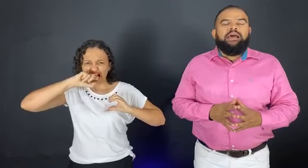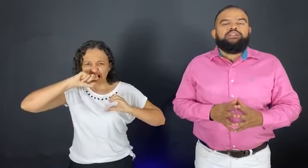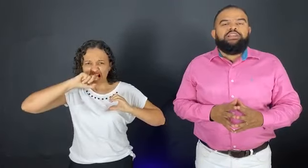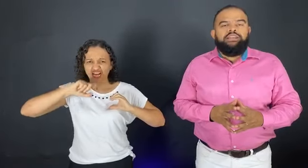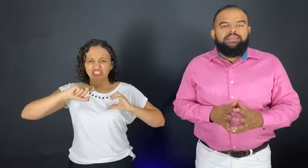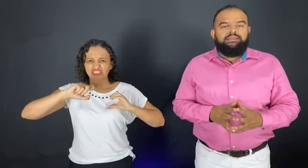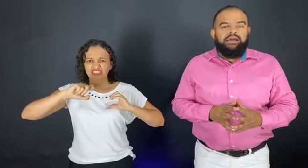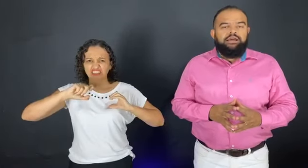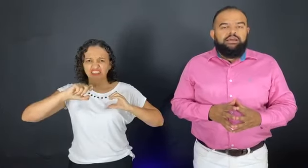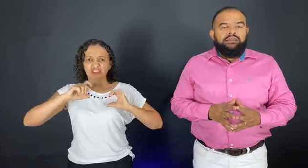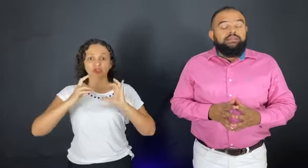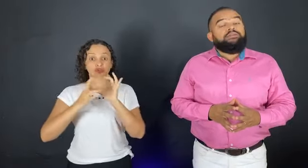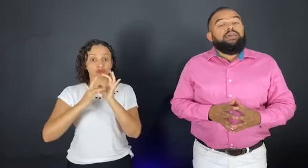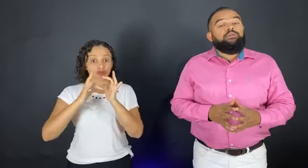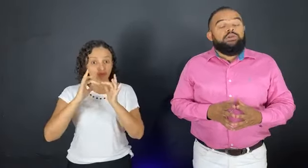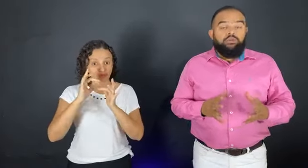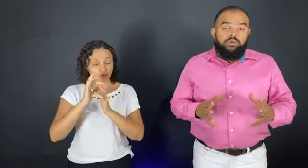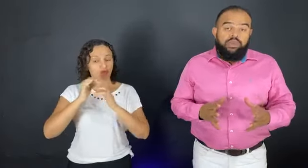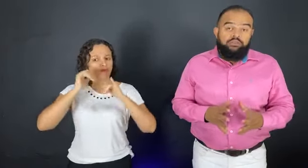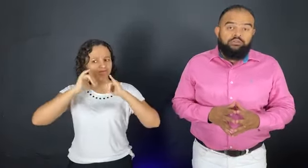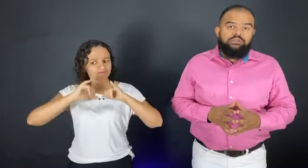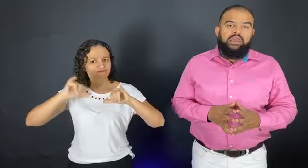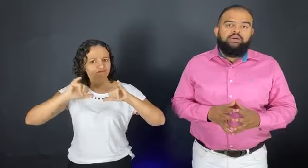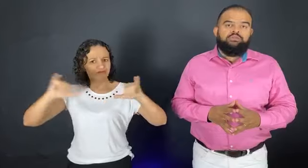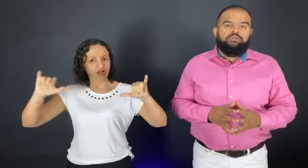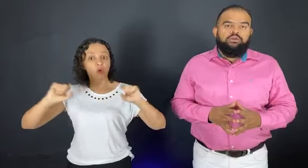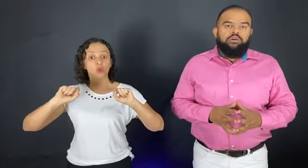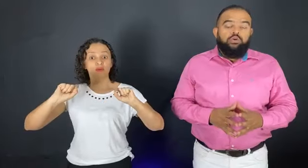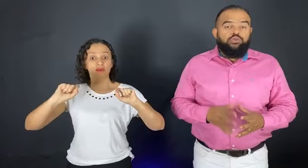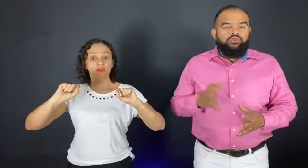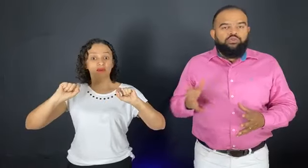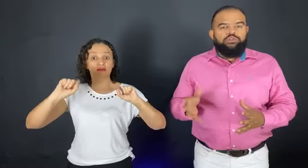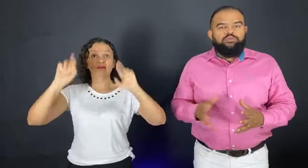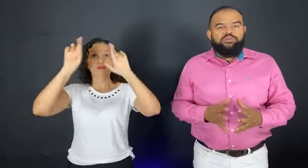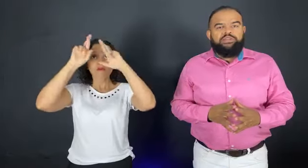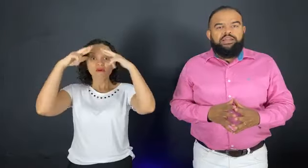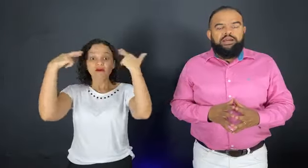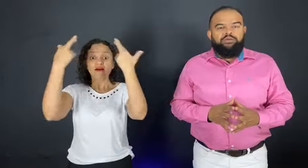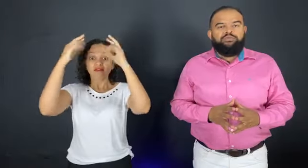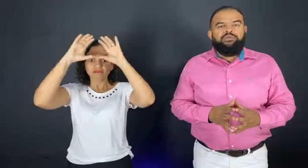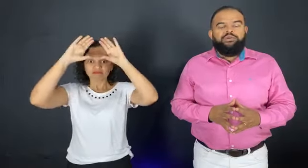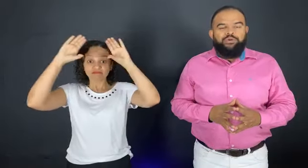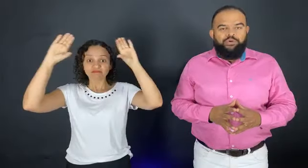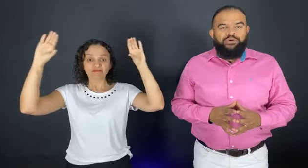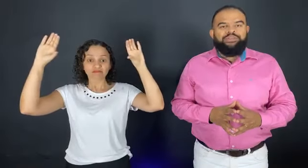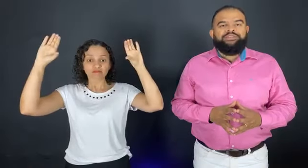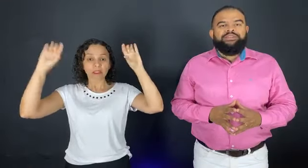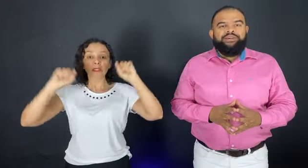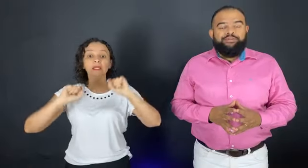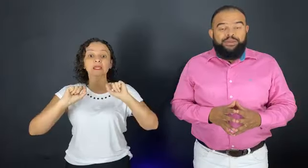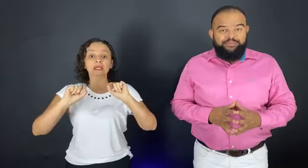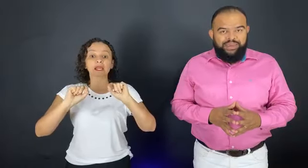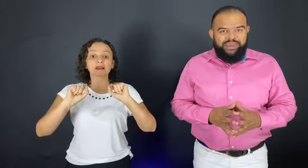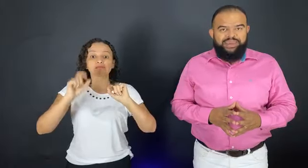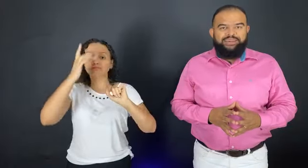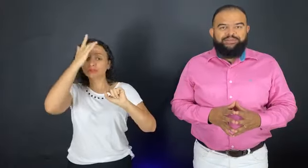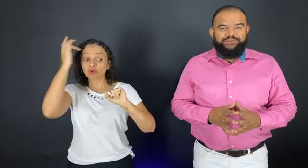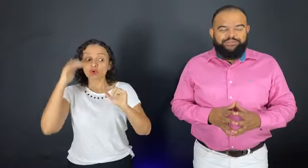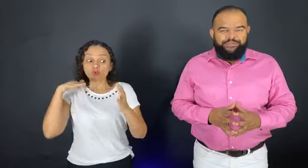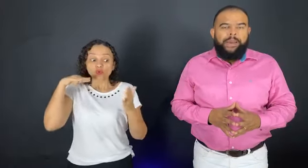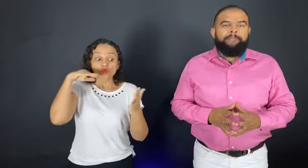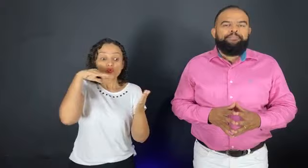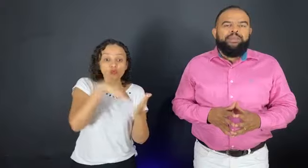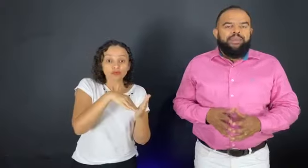aquela passagem linda, dizendo que no reino dos céus, os últimos serão os